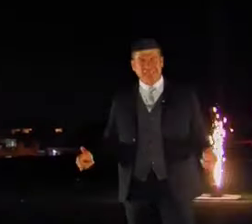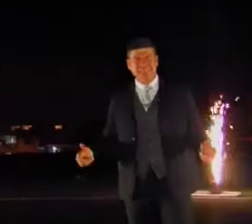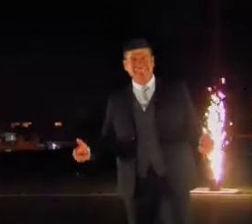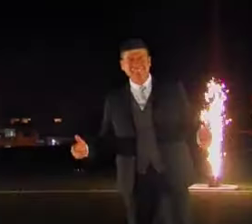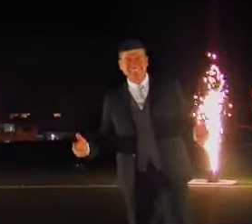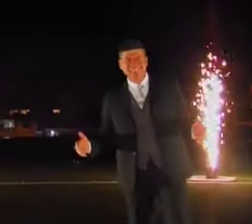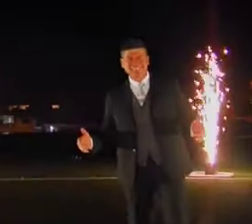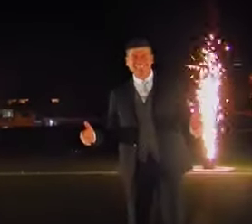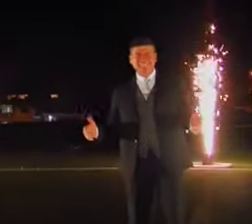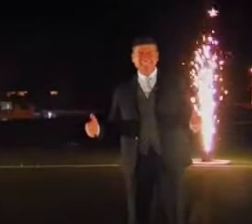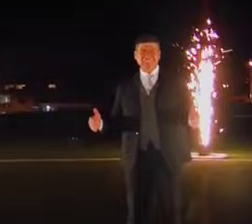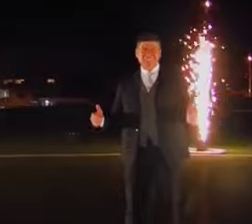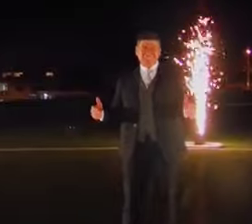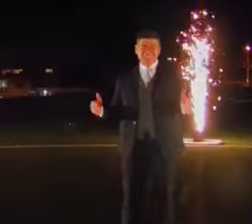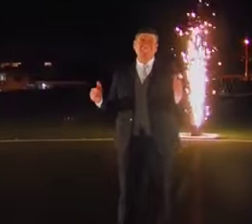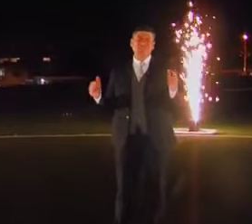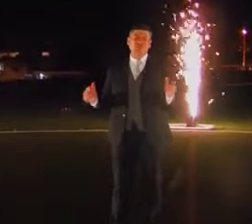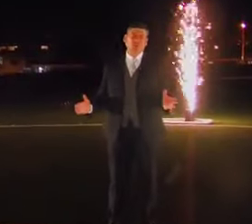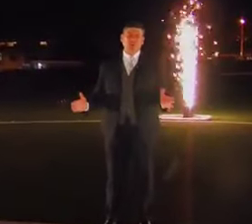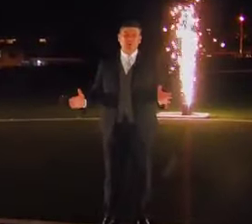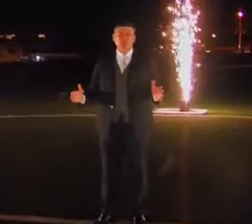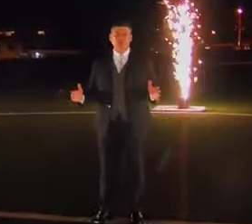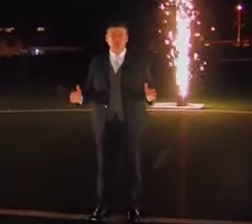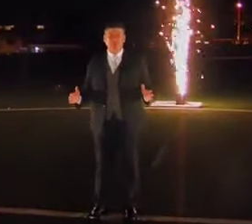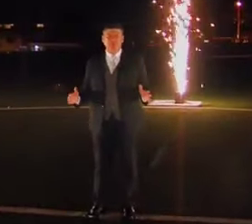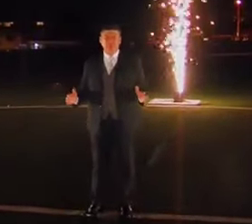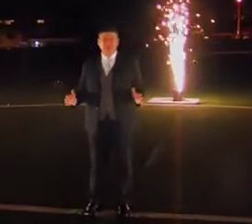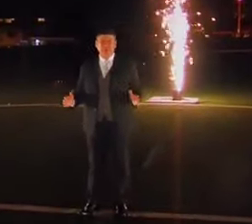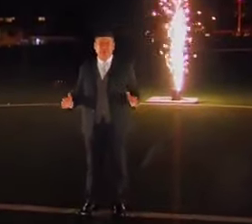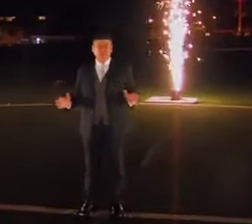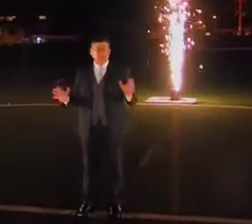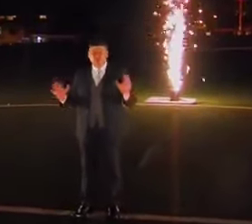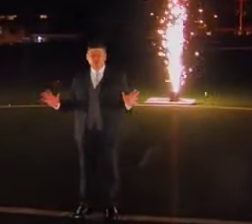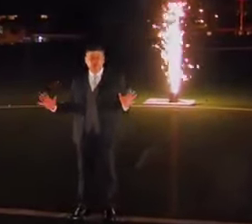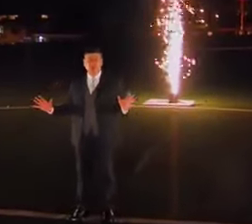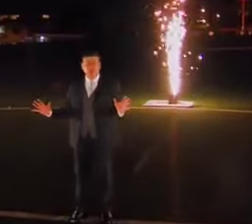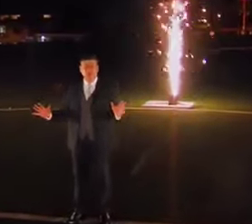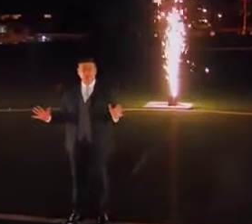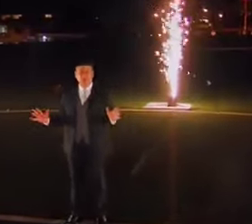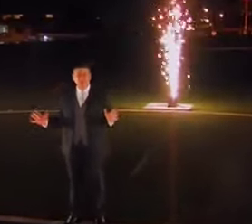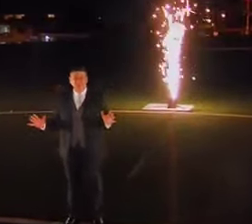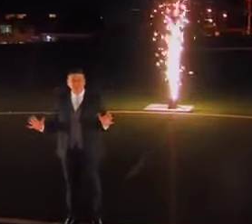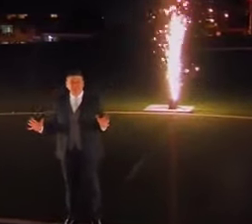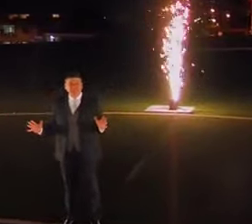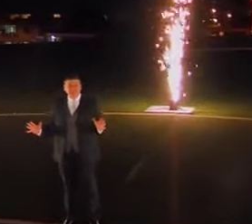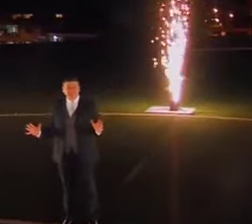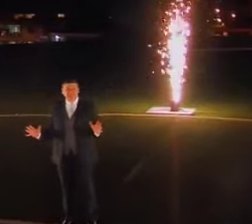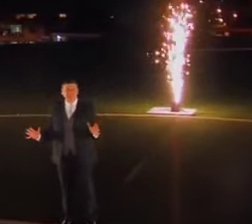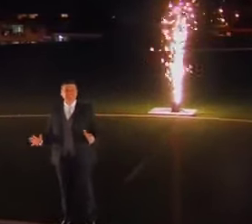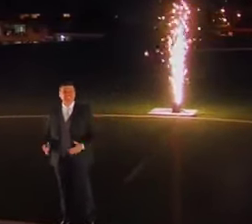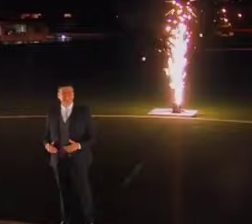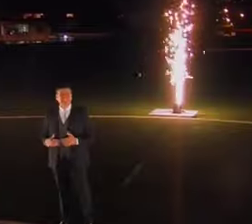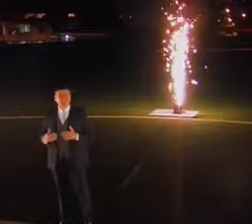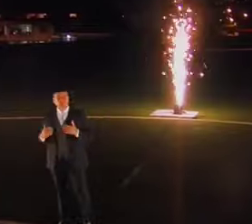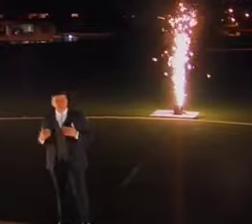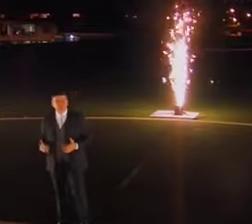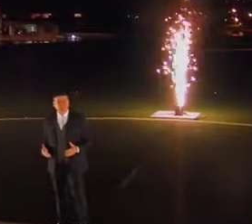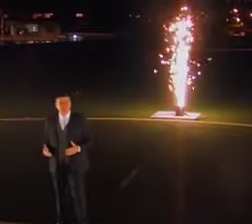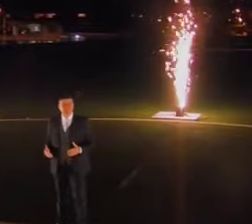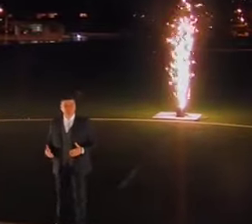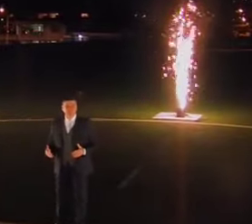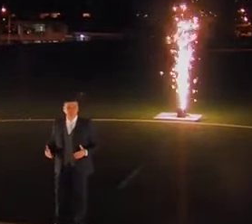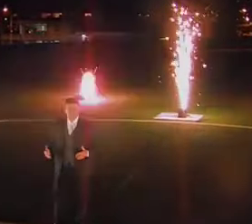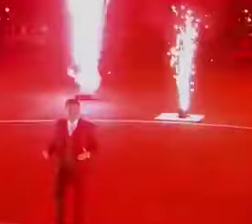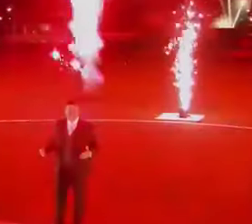aquí, desde este santuario, este maravilloso lugar. La casa de Don